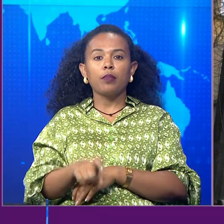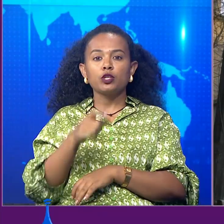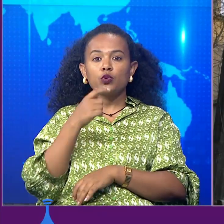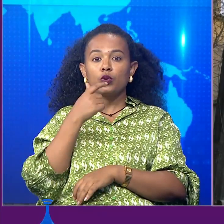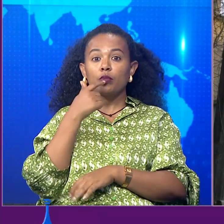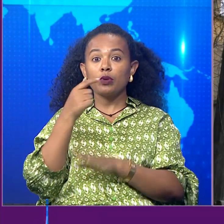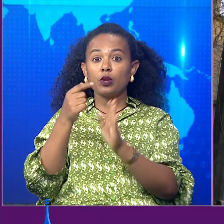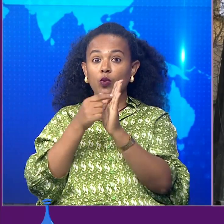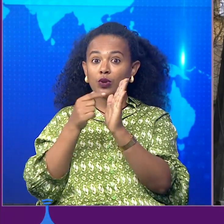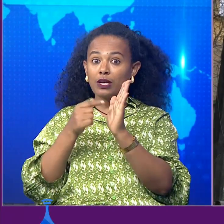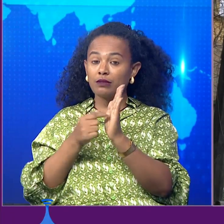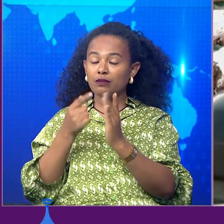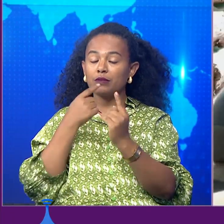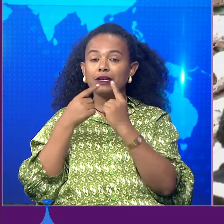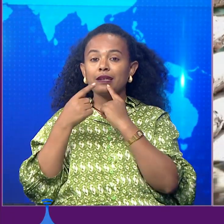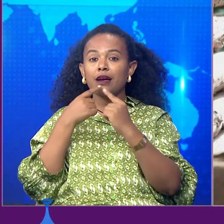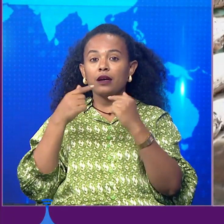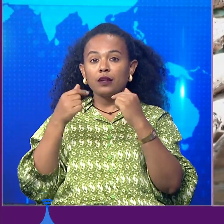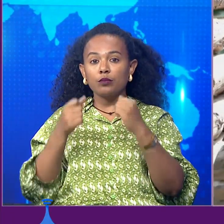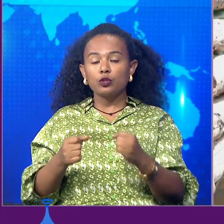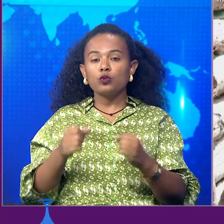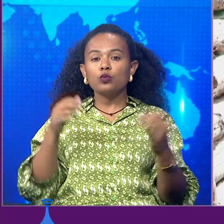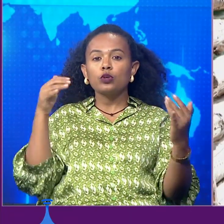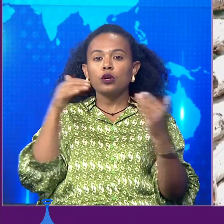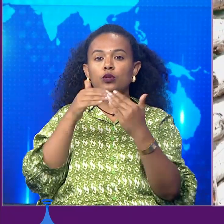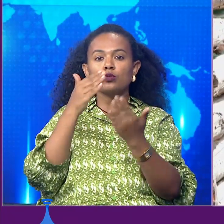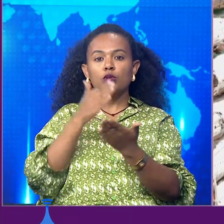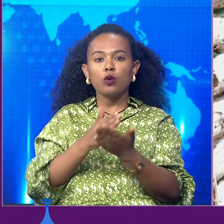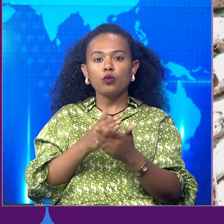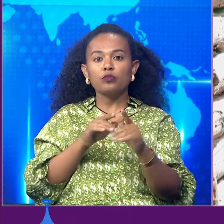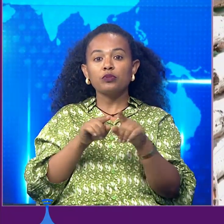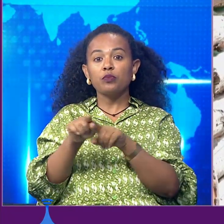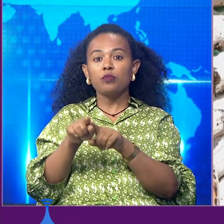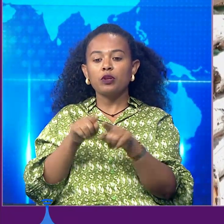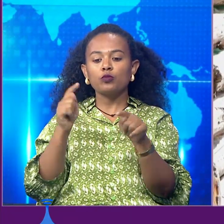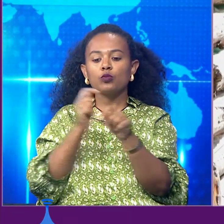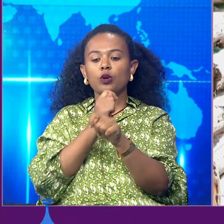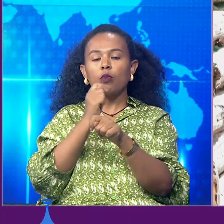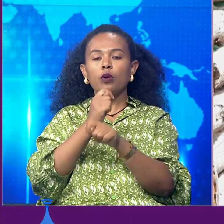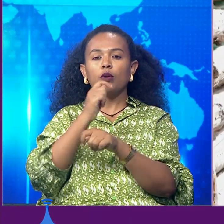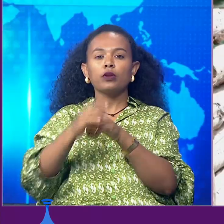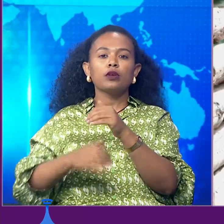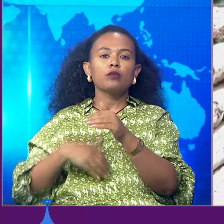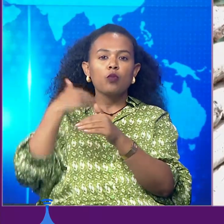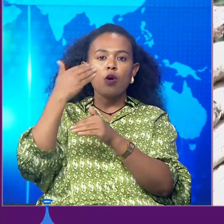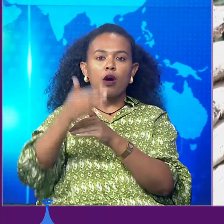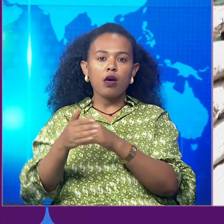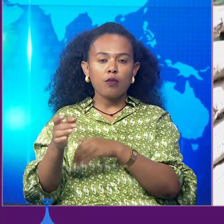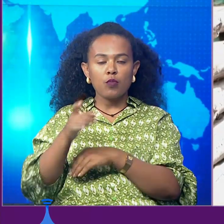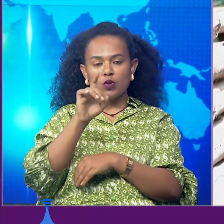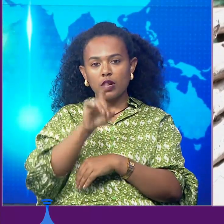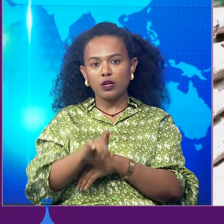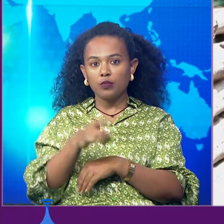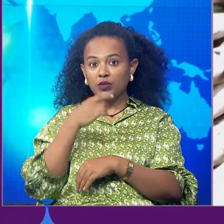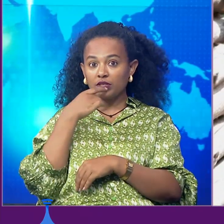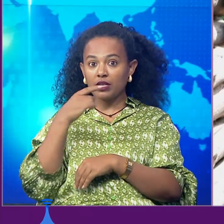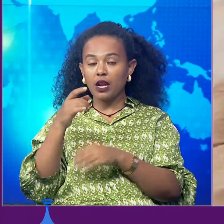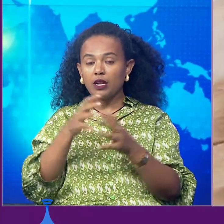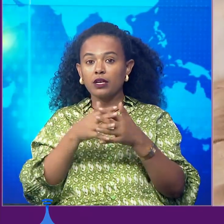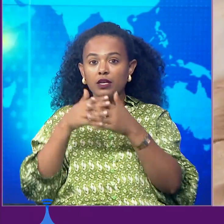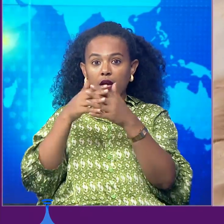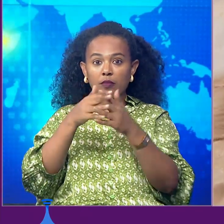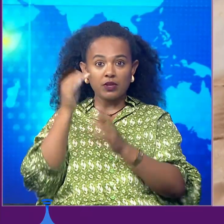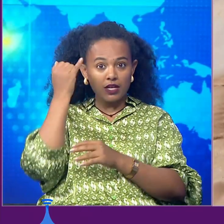ነጥብ መነጋገር የሚችሉት ከተኩስ አቁም ስምምነቱ ተግባራዊነት በኋላ መሆን አለበት ይላል። የአሜሪካ